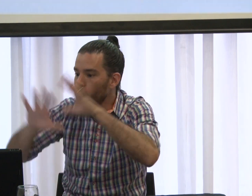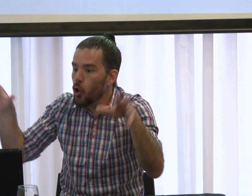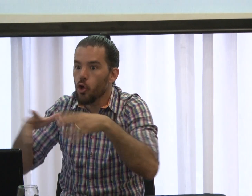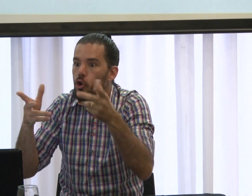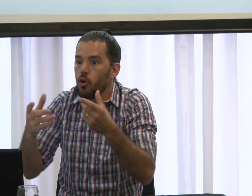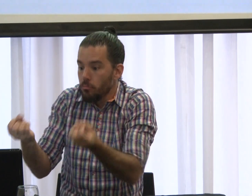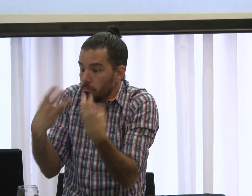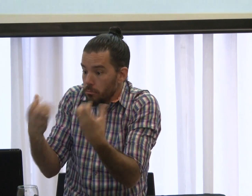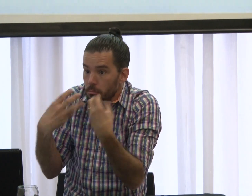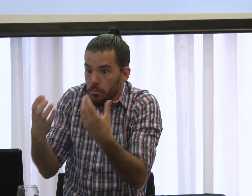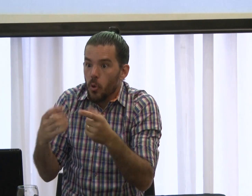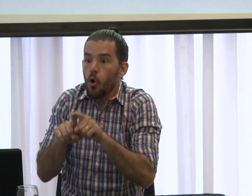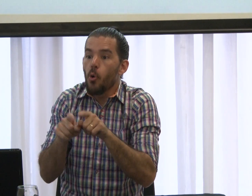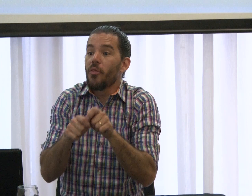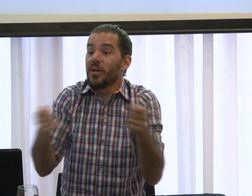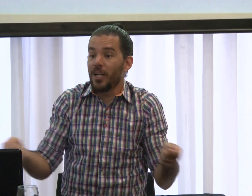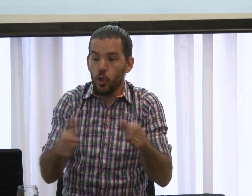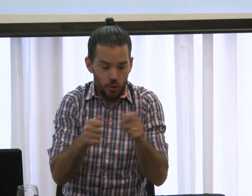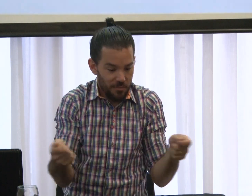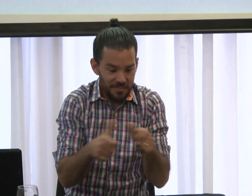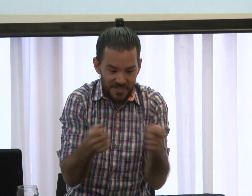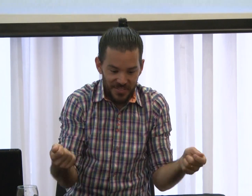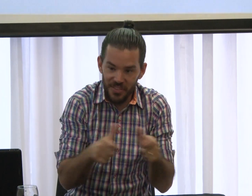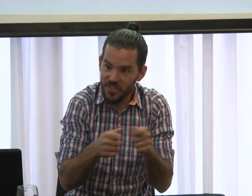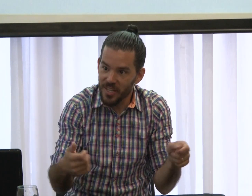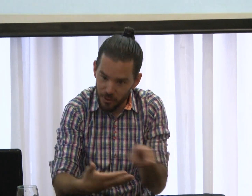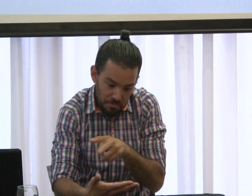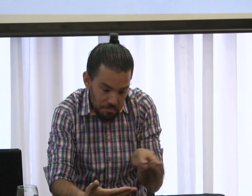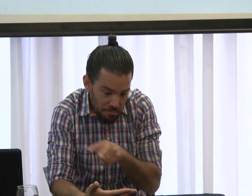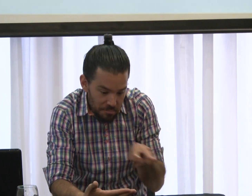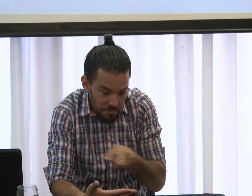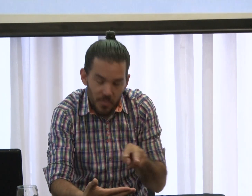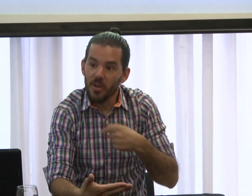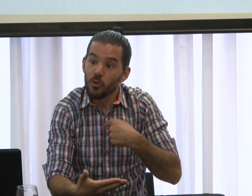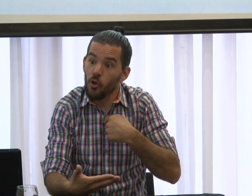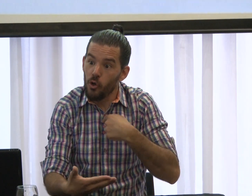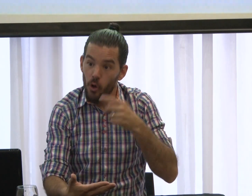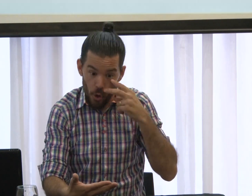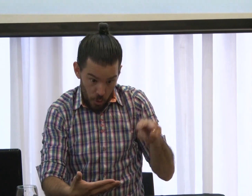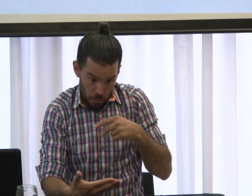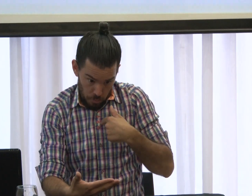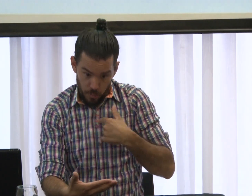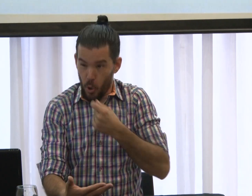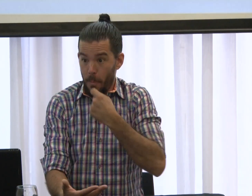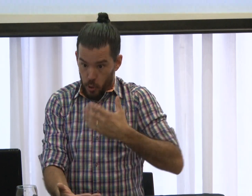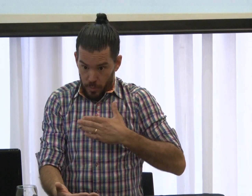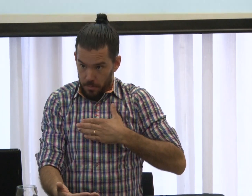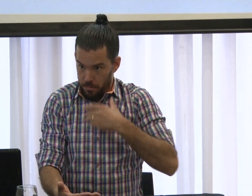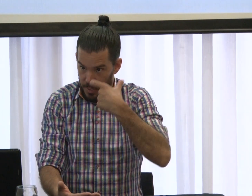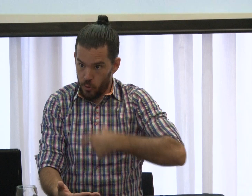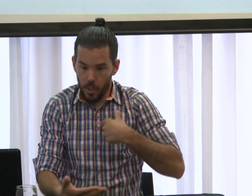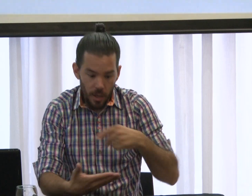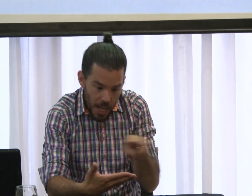en el Google, son todos accesos de información que nosotros tenemos. Es lo mismo que el diario. Dice, yo puedo leer el diario,